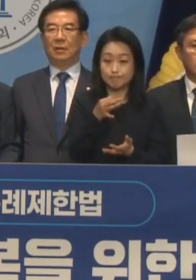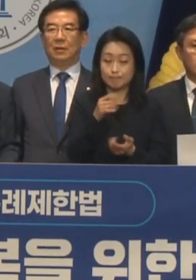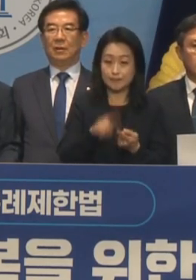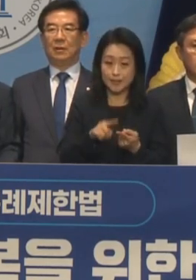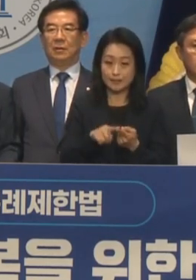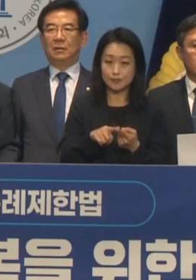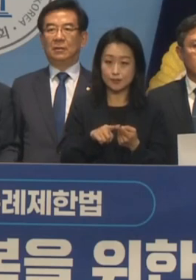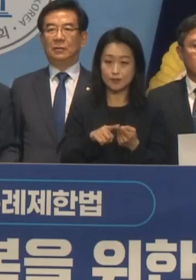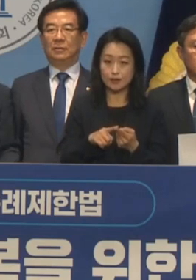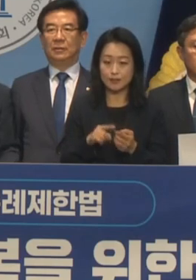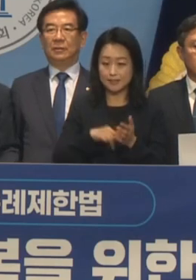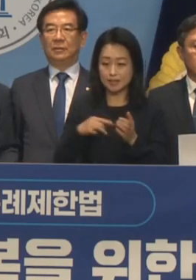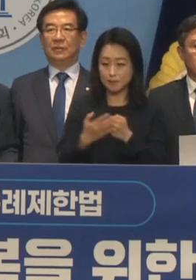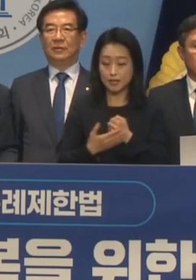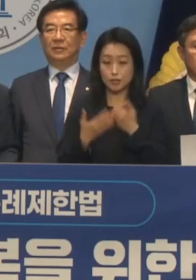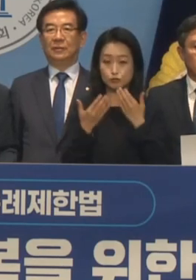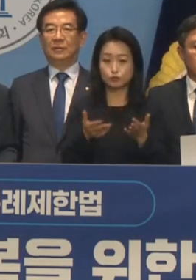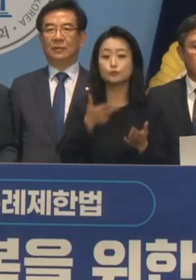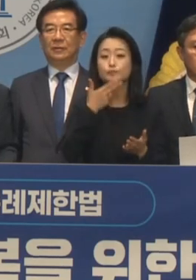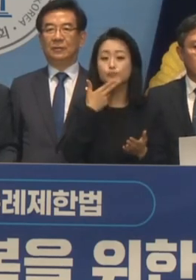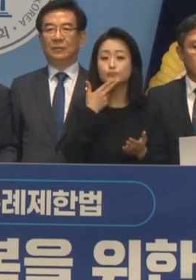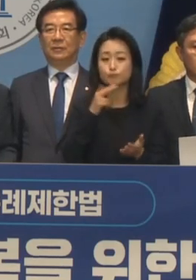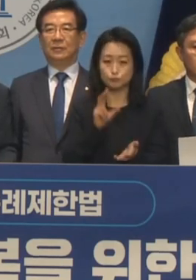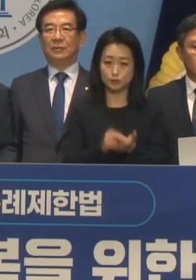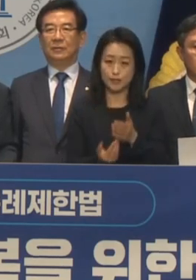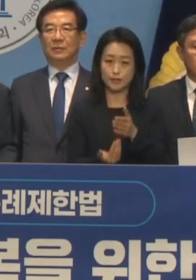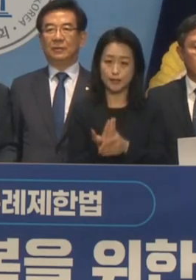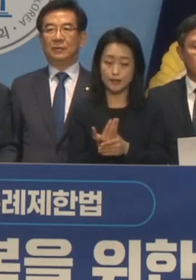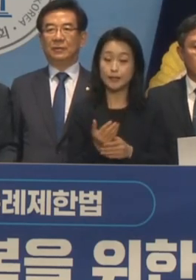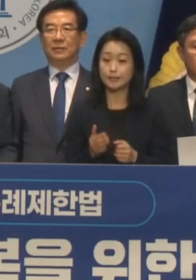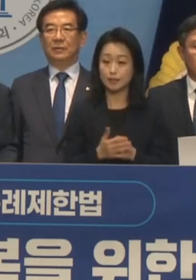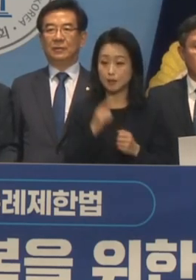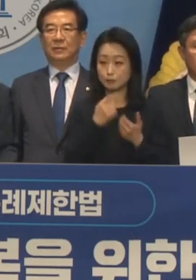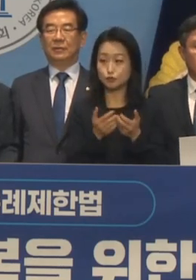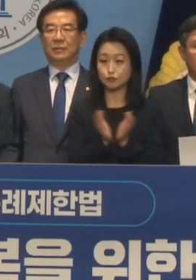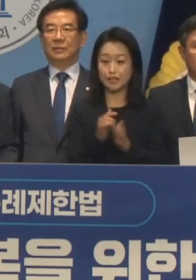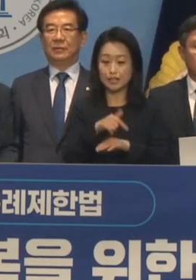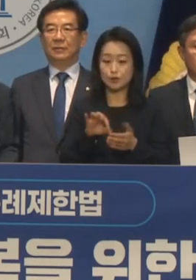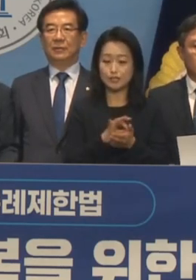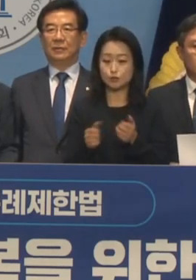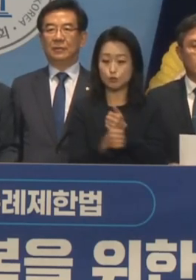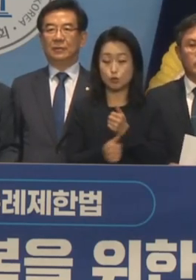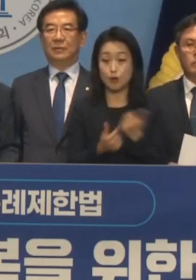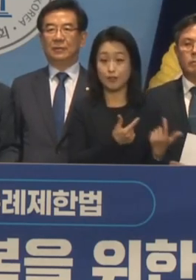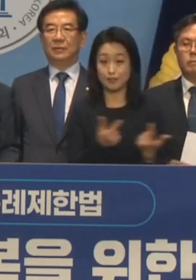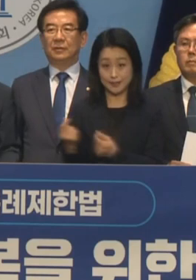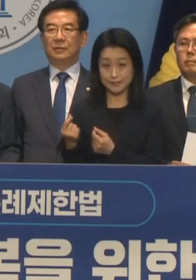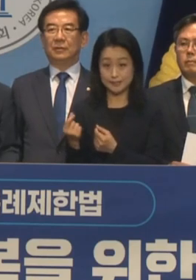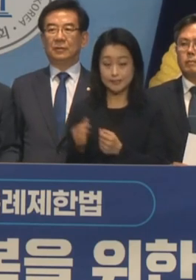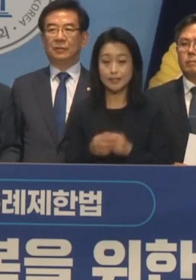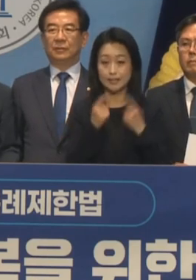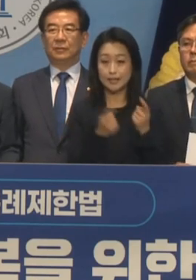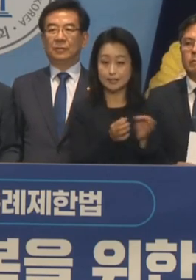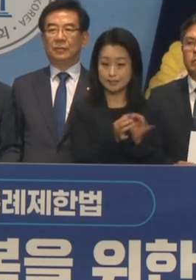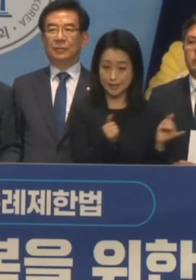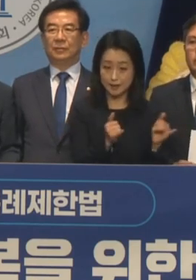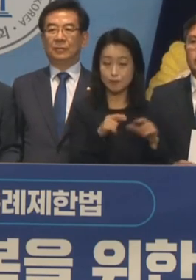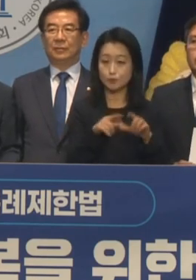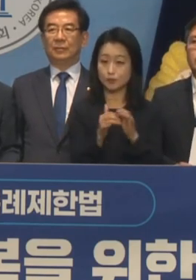등 현장의 고통을 외면하고 있습니다. 이에 민주당 기재위원 일동은 소상공인,